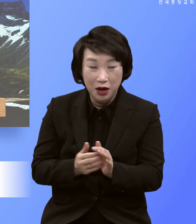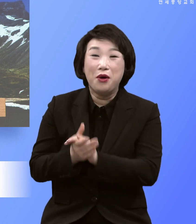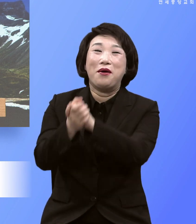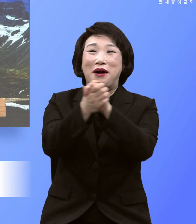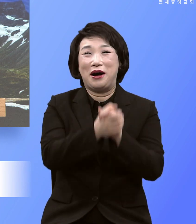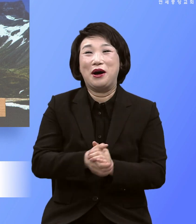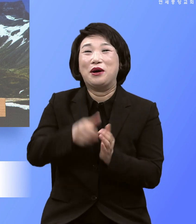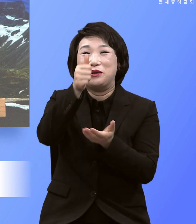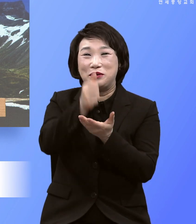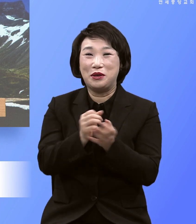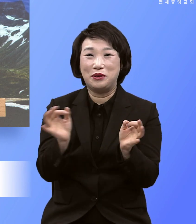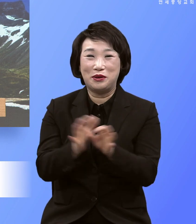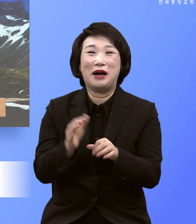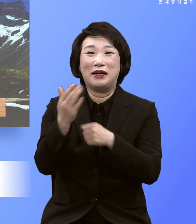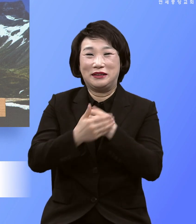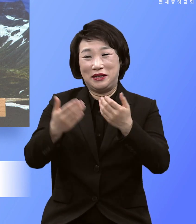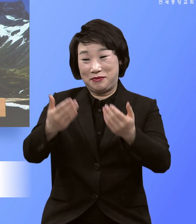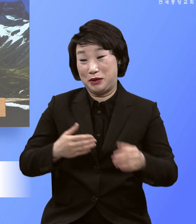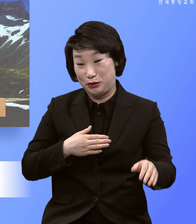속죄의 은혜입니다.